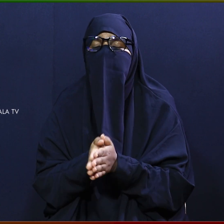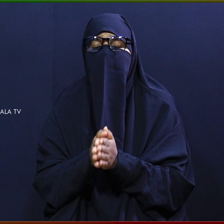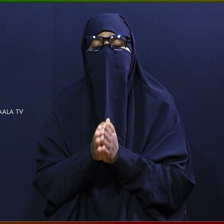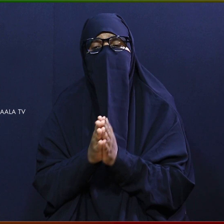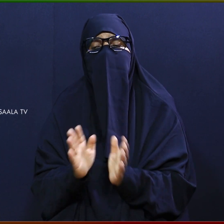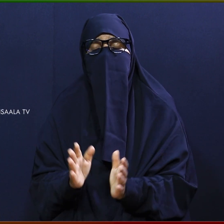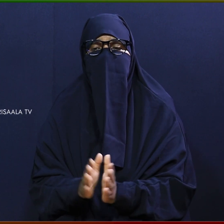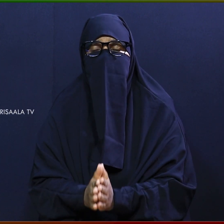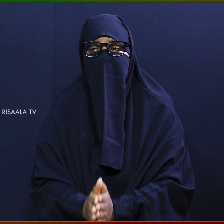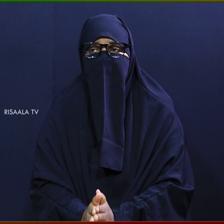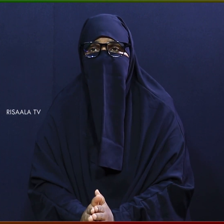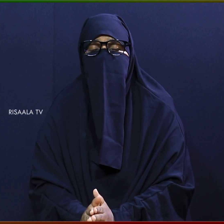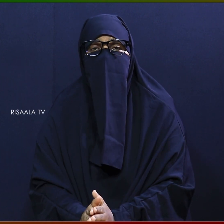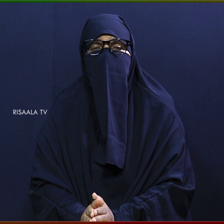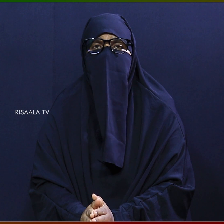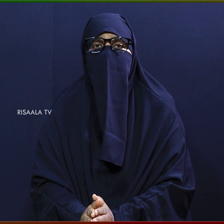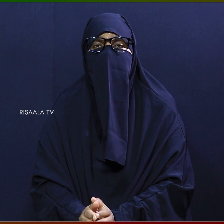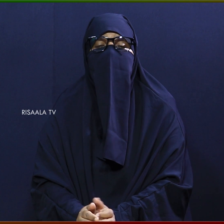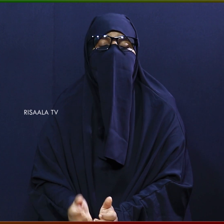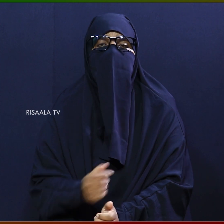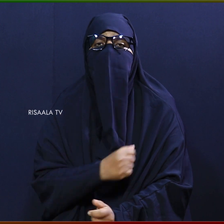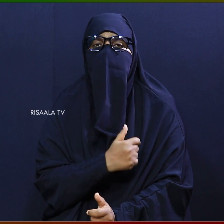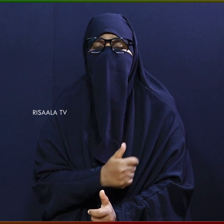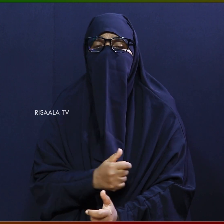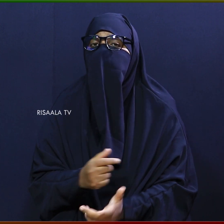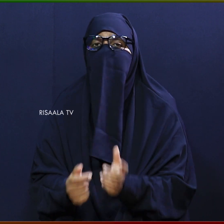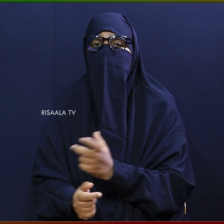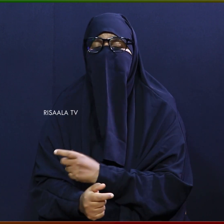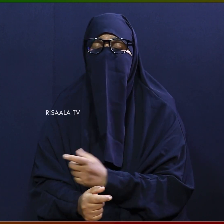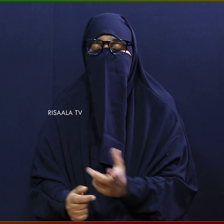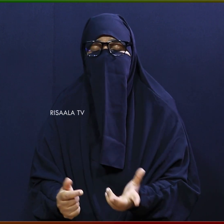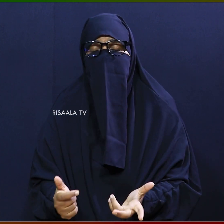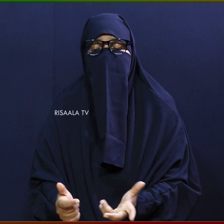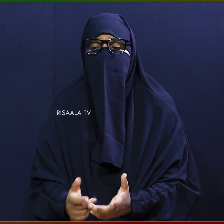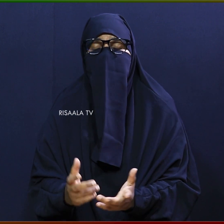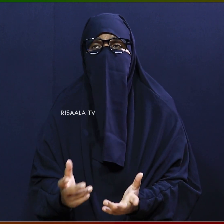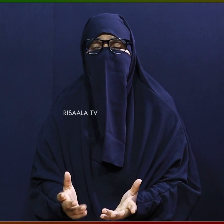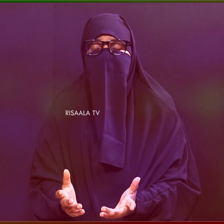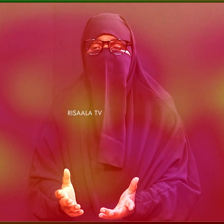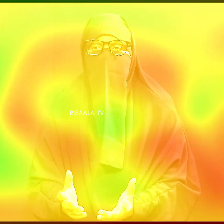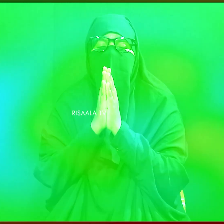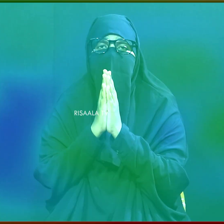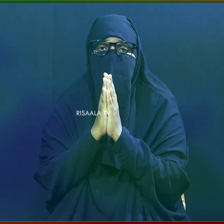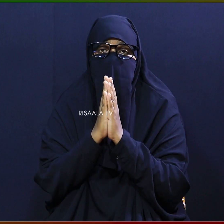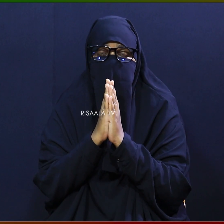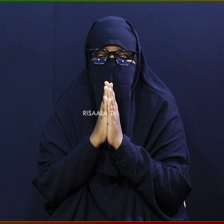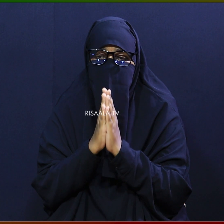bislaaday awoodaysa macna saas dirtid maanta waxa ku qasbanaanayaan barafuun iyo inay wax isku carafiyaan iyo adiga gabar